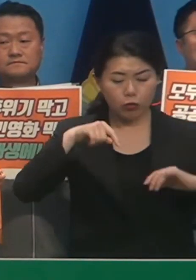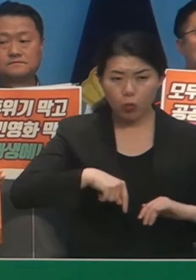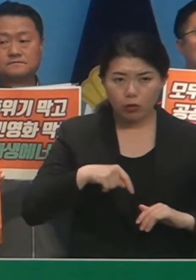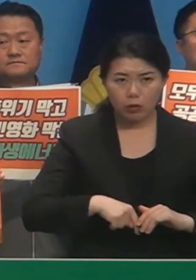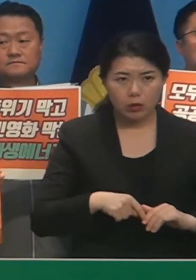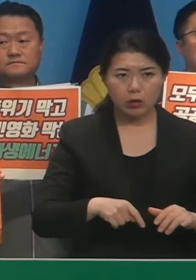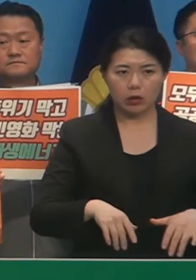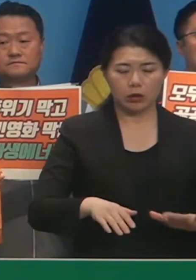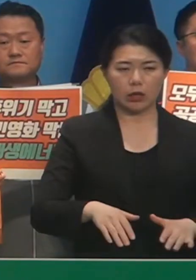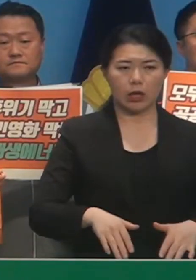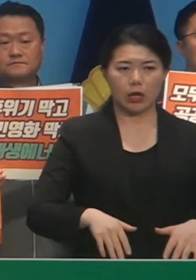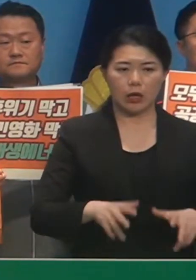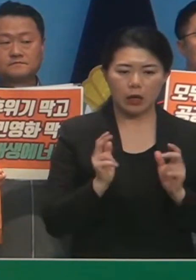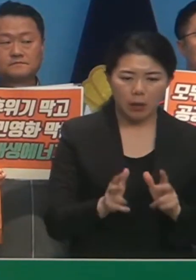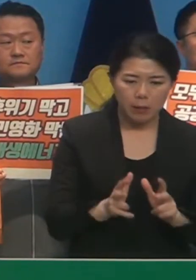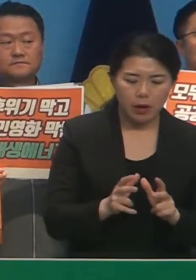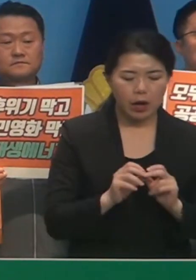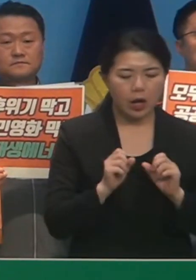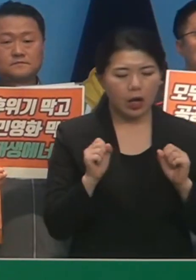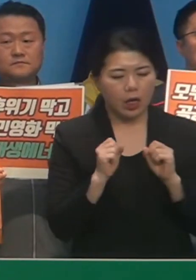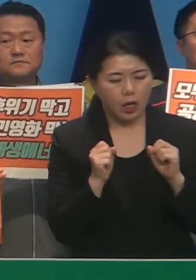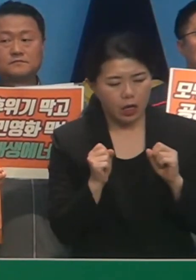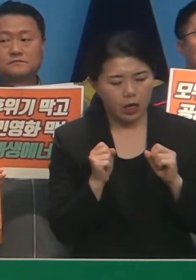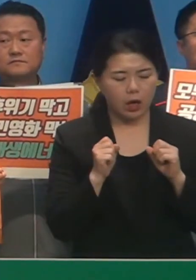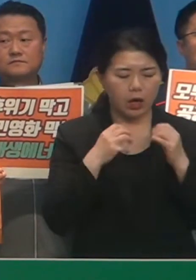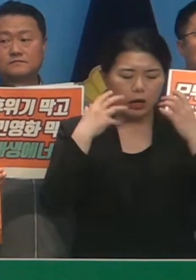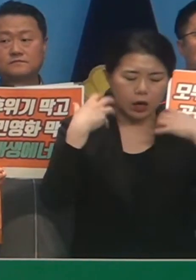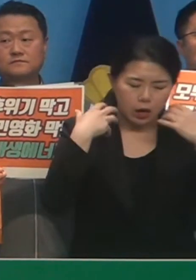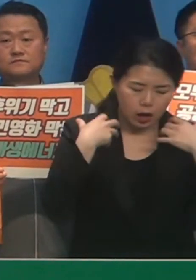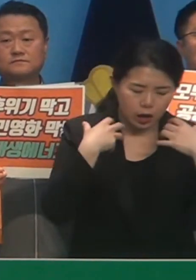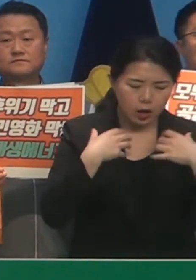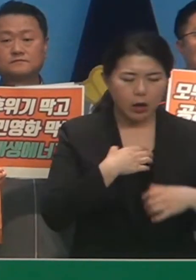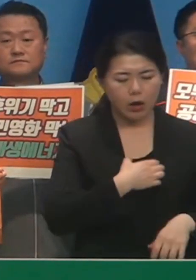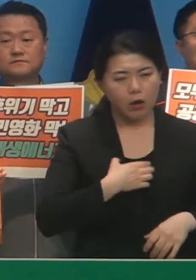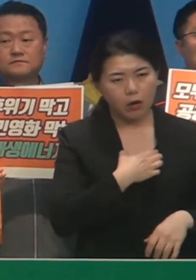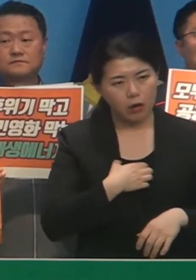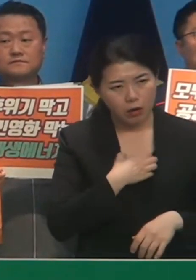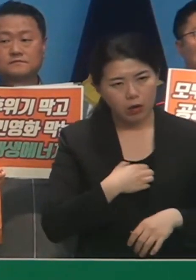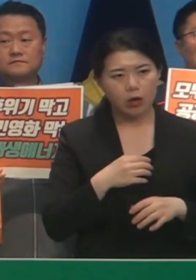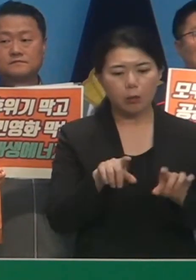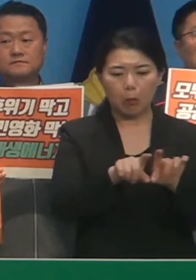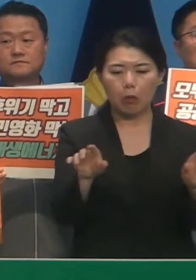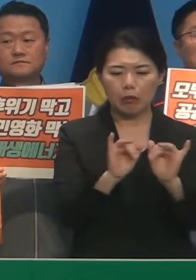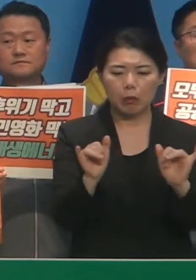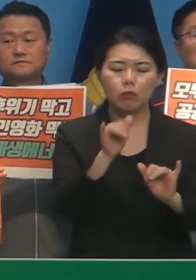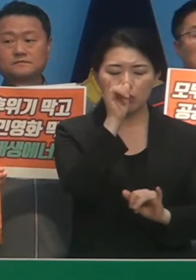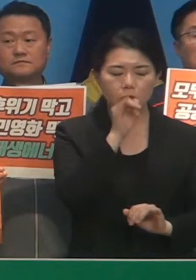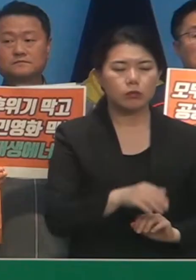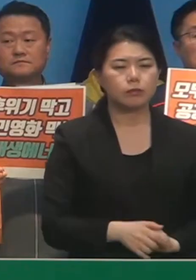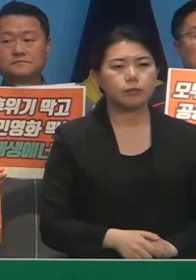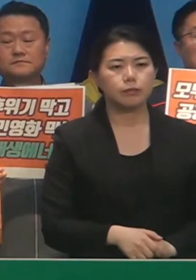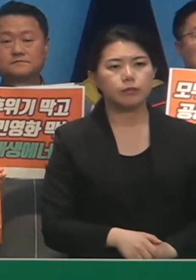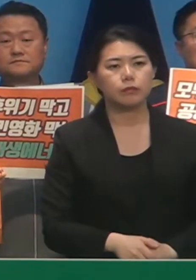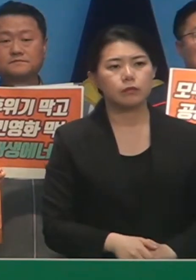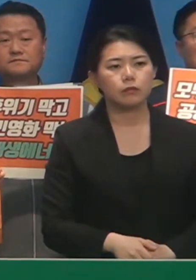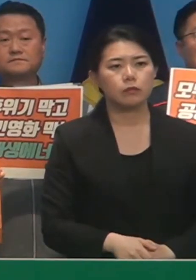한국에도 난방과 냉방을 걱정하고 겨울에는 단순히 견뎌야 하는 평범한 사람들이 도처에